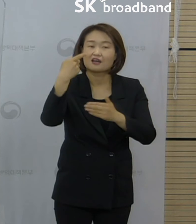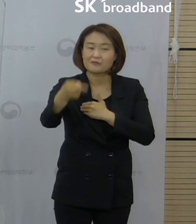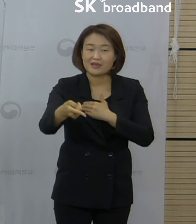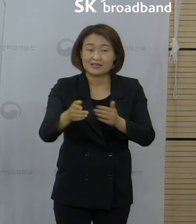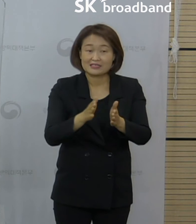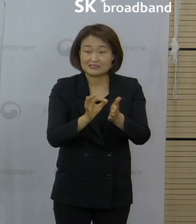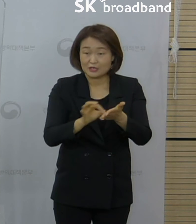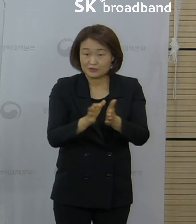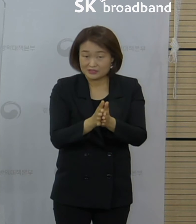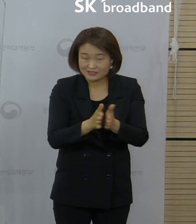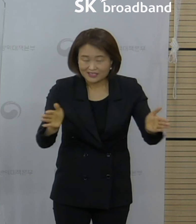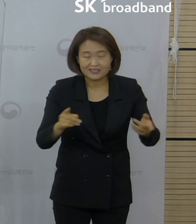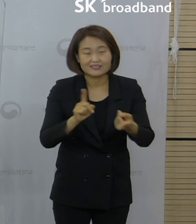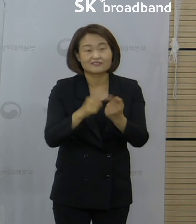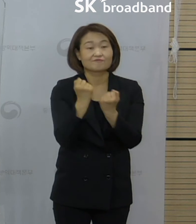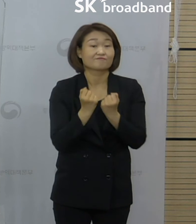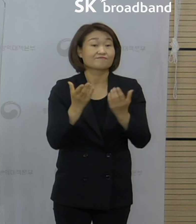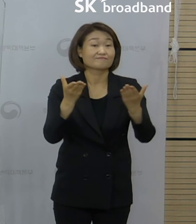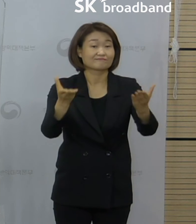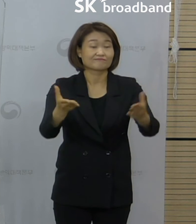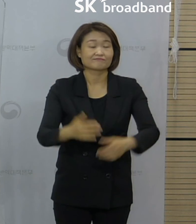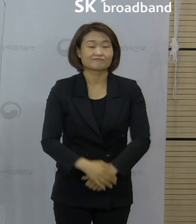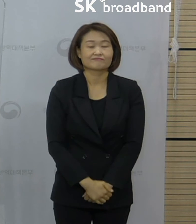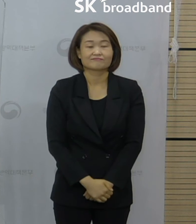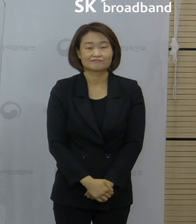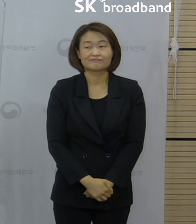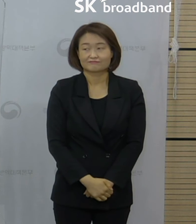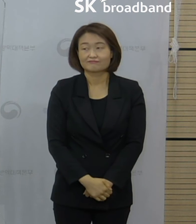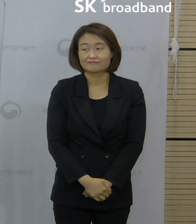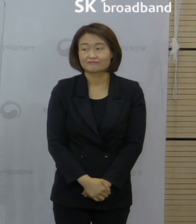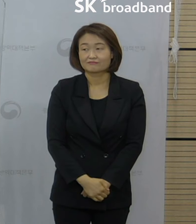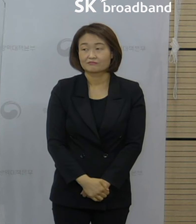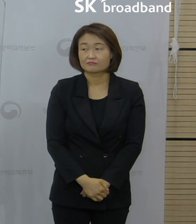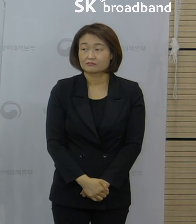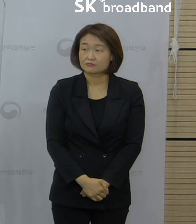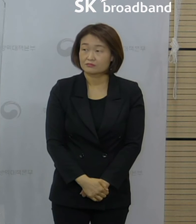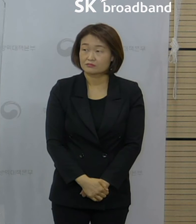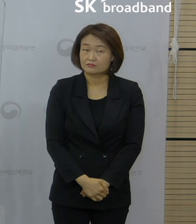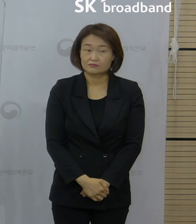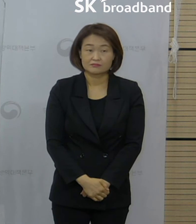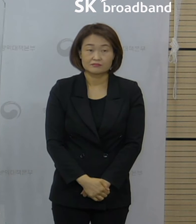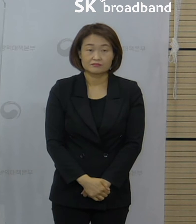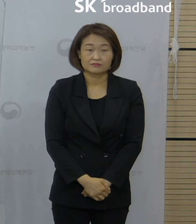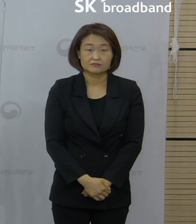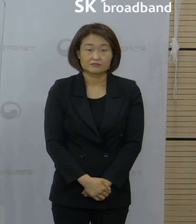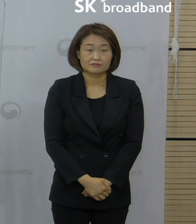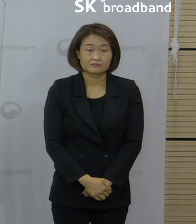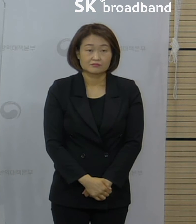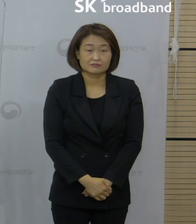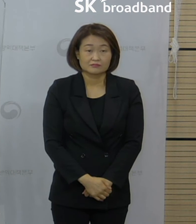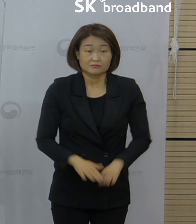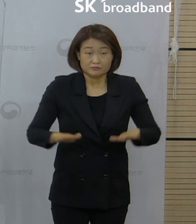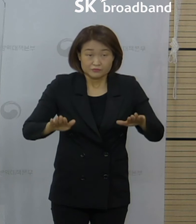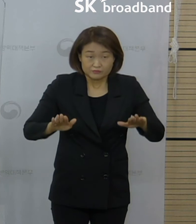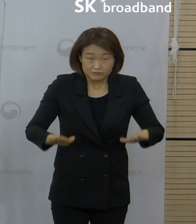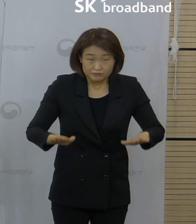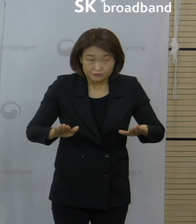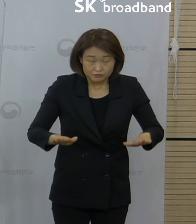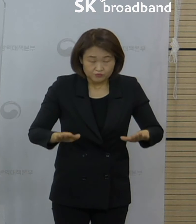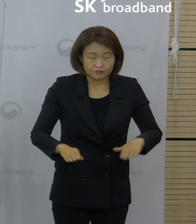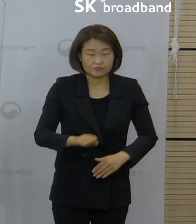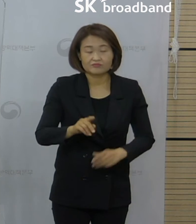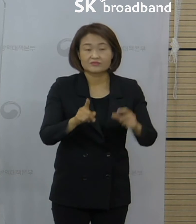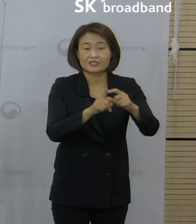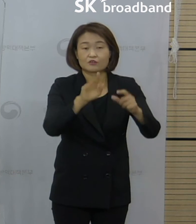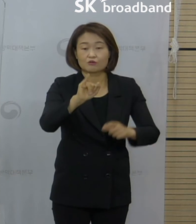안내를 해드리도록 하겠습니다. 네. 또한 그 저희 그 현재 블록체인 기술과